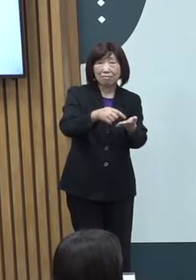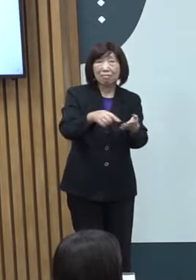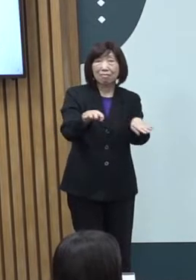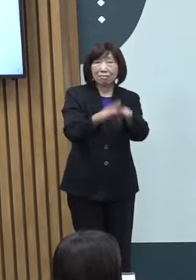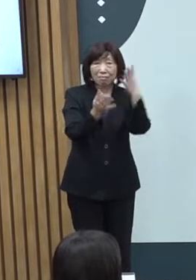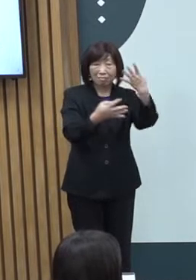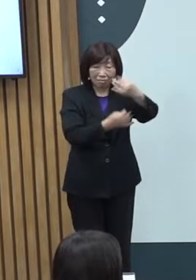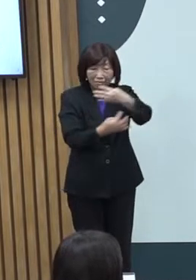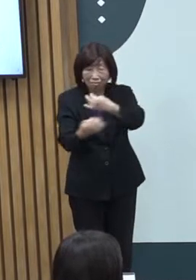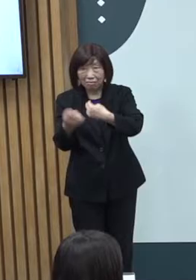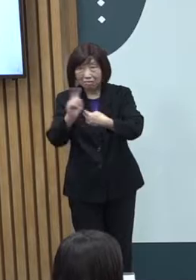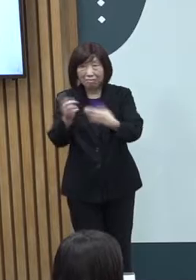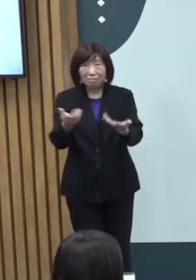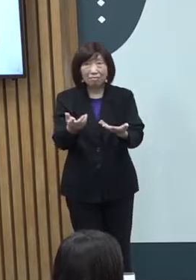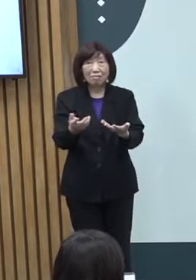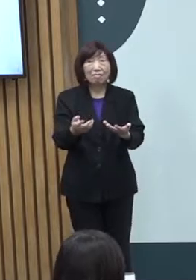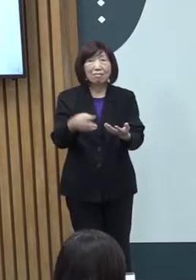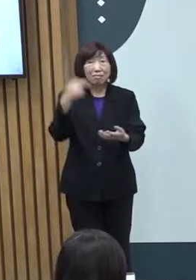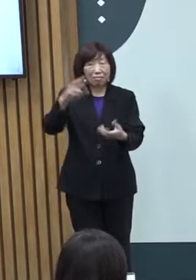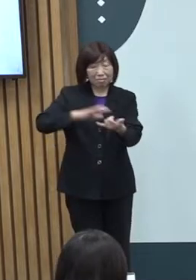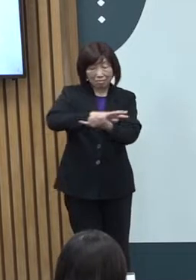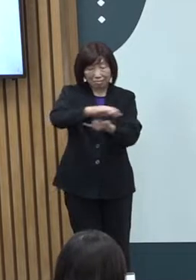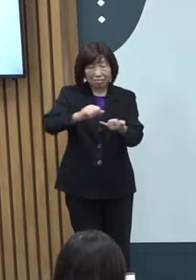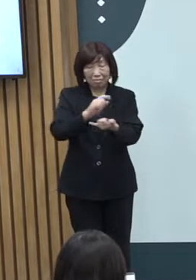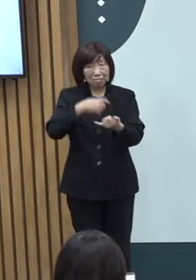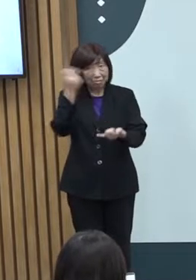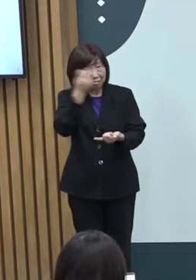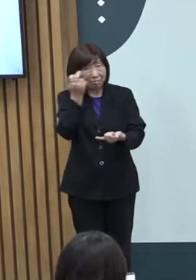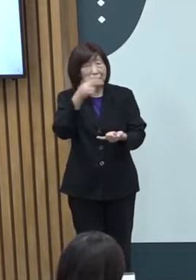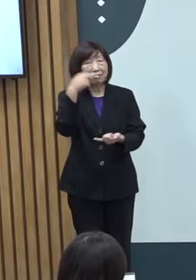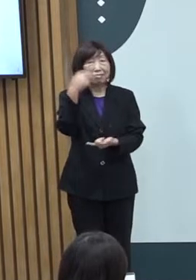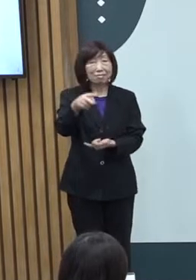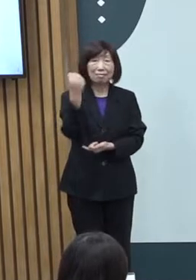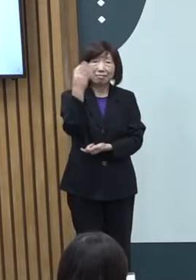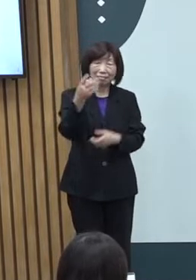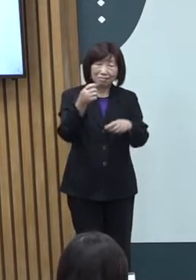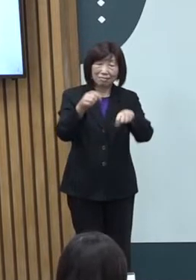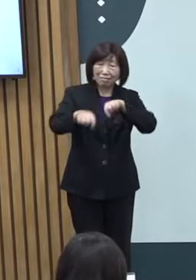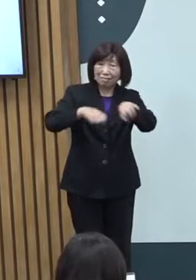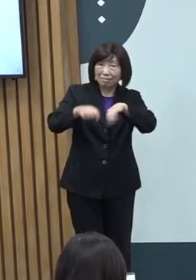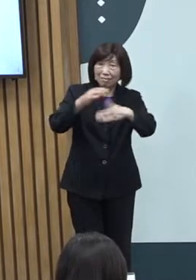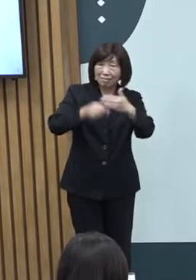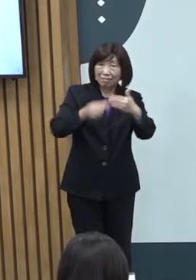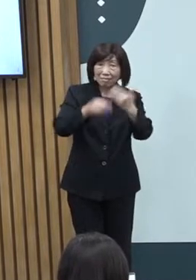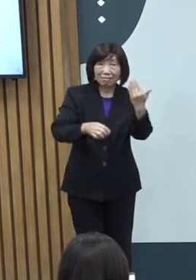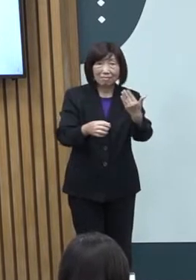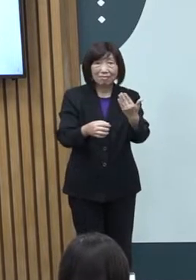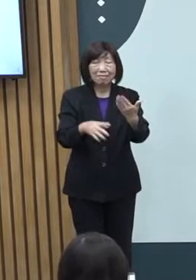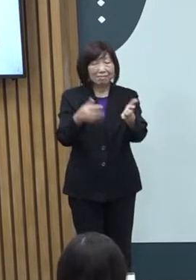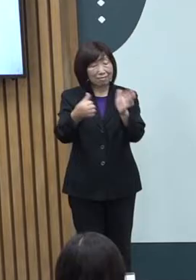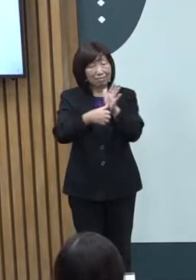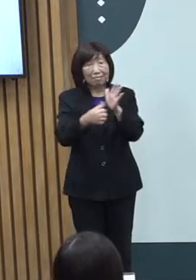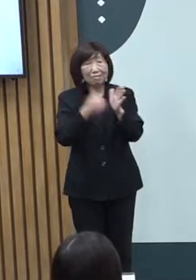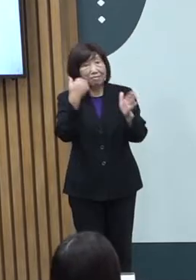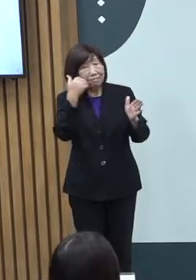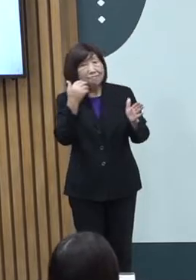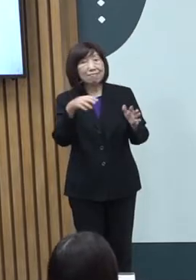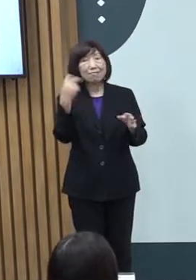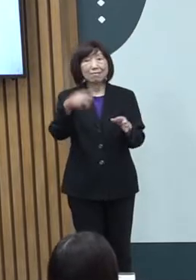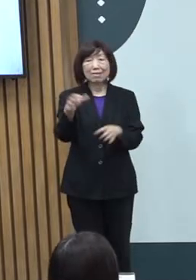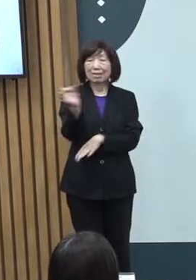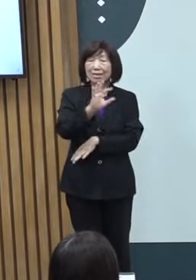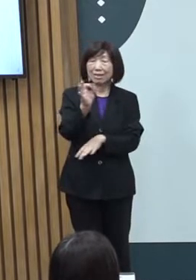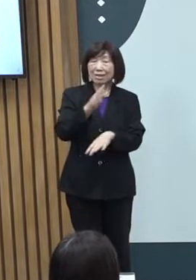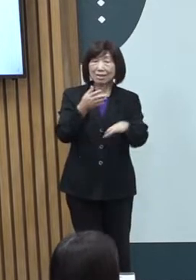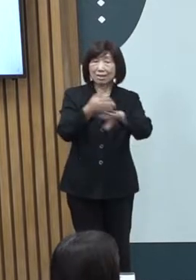讯息，还有全国查定的情况，还有新的措施，就是我们使用牌照税归户措施，还有免税车